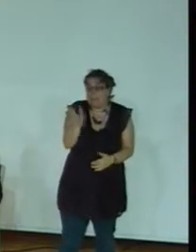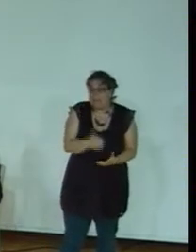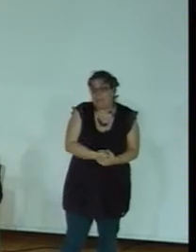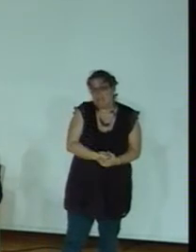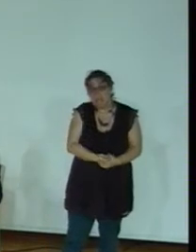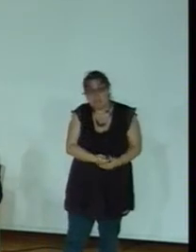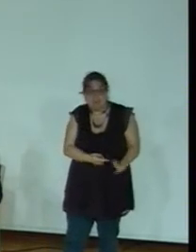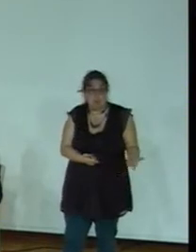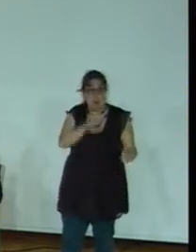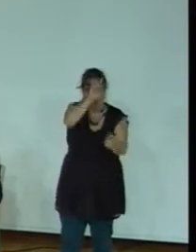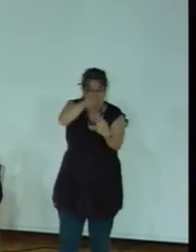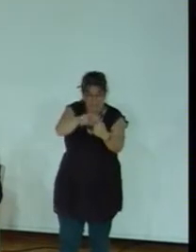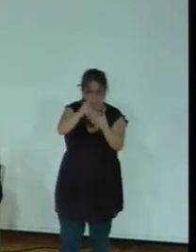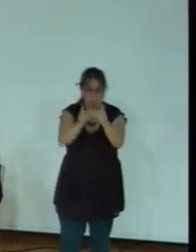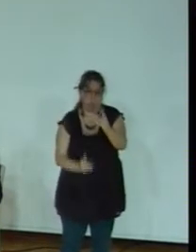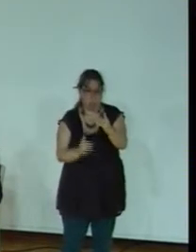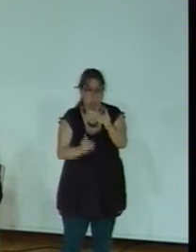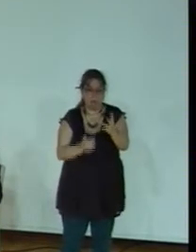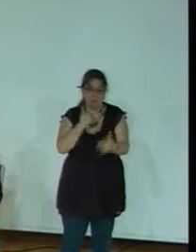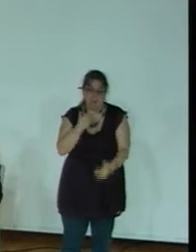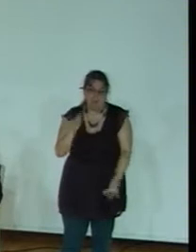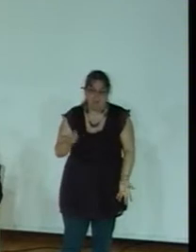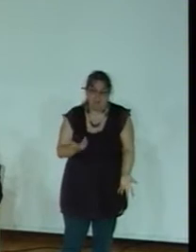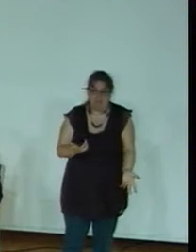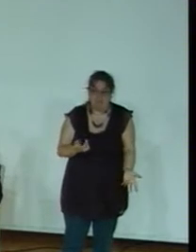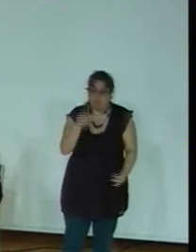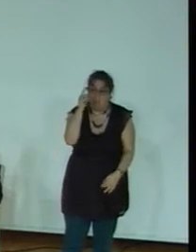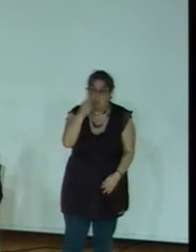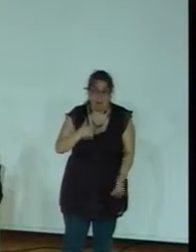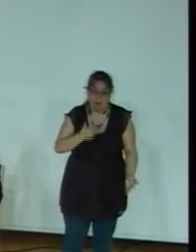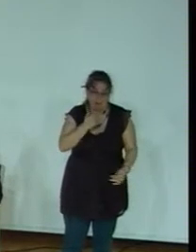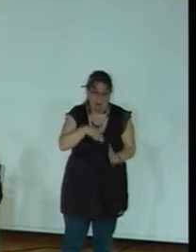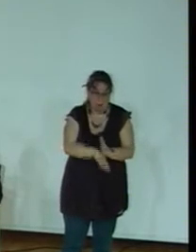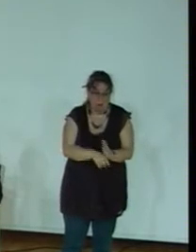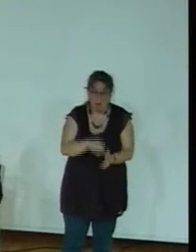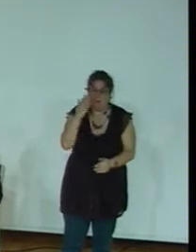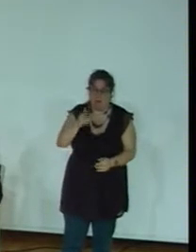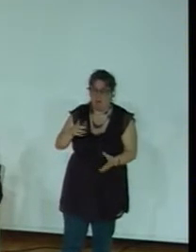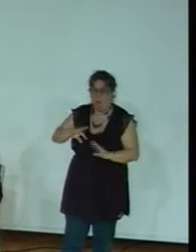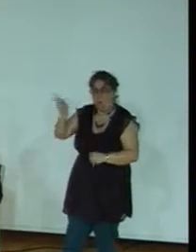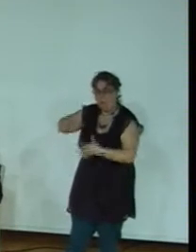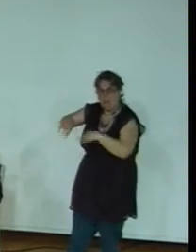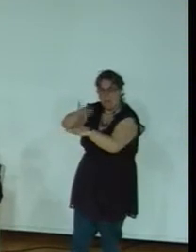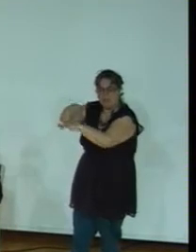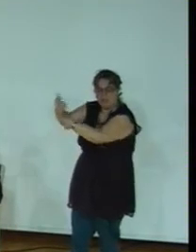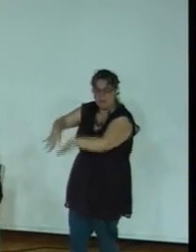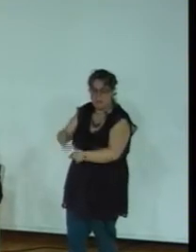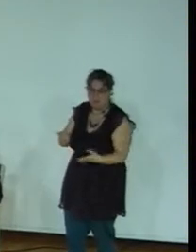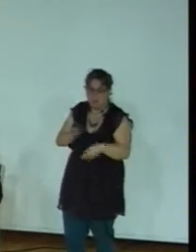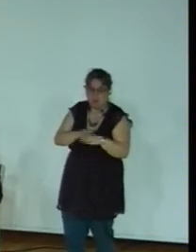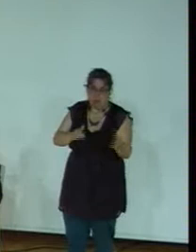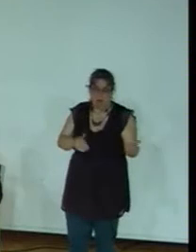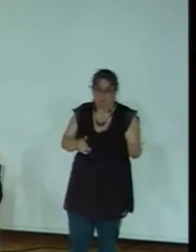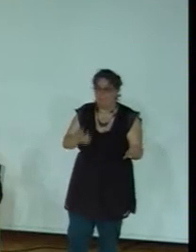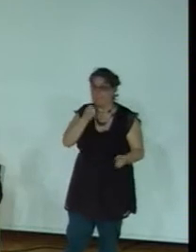moins efficace et tous les pays qui censurent l'ont découvert qu'on ne peut pas atteindre 100% de succès malgré les mouvements de